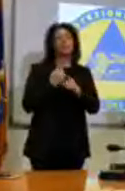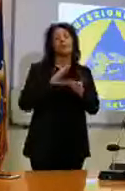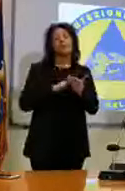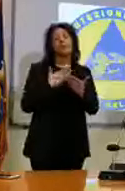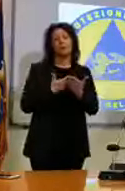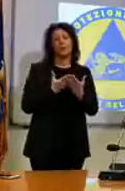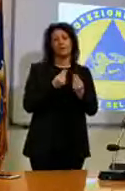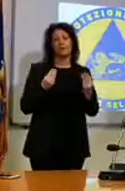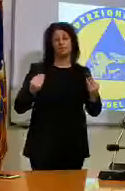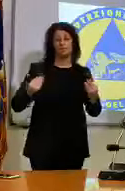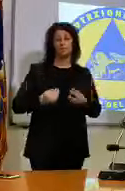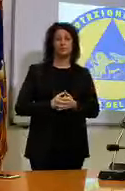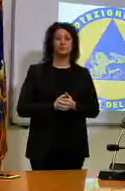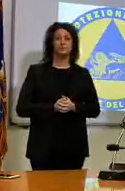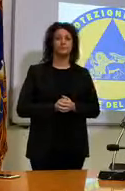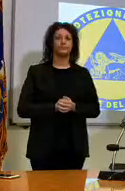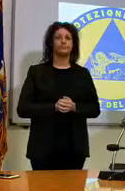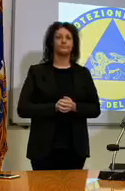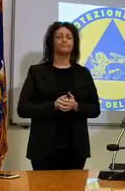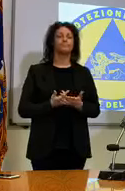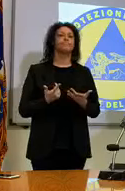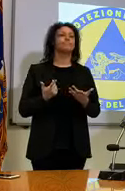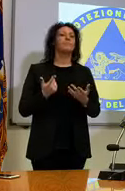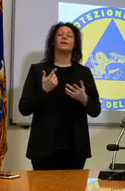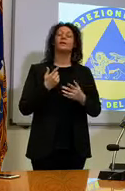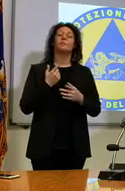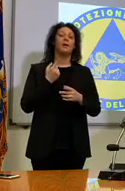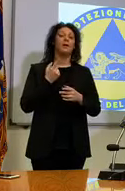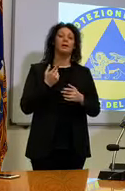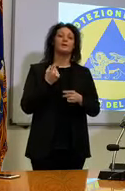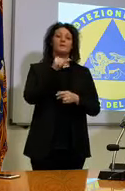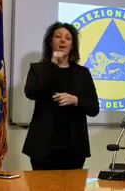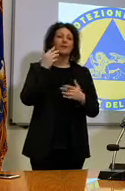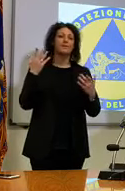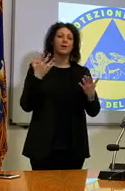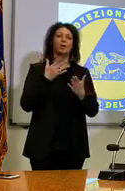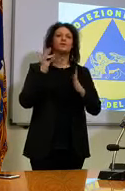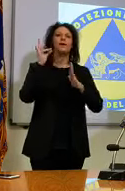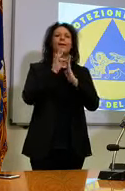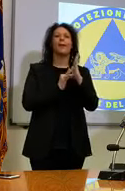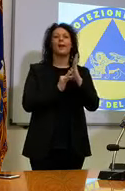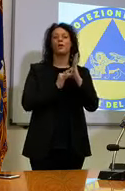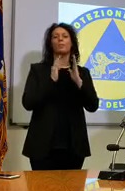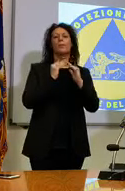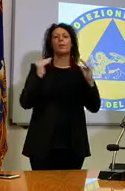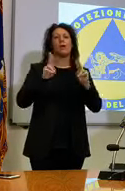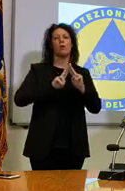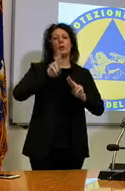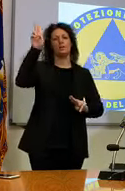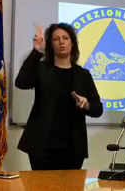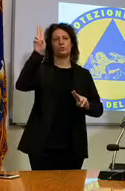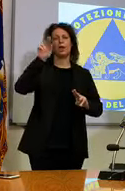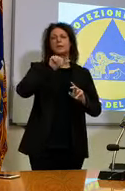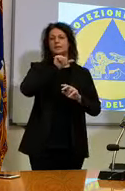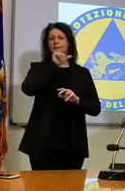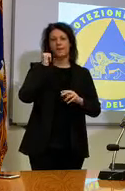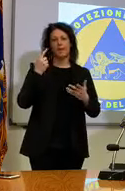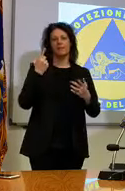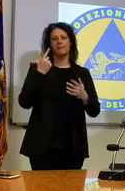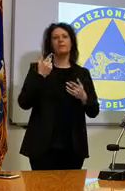però ripeto, se non c'è una norma a livello nazionale che ci permette di essere incisivi e controllare veramente gli